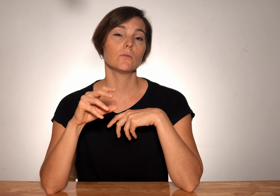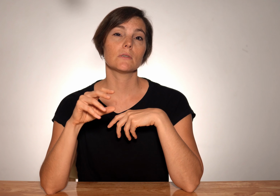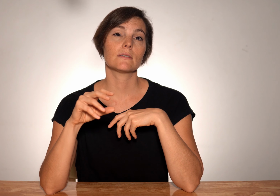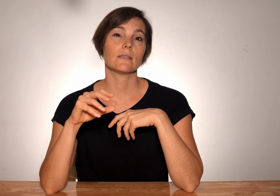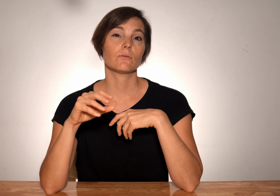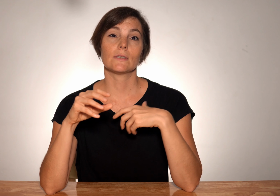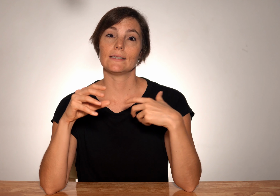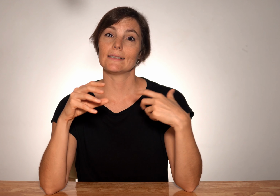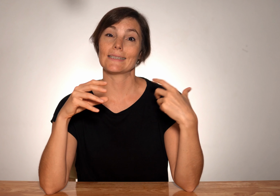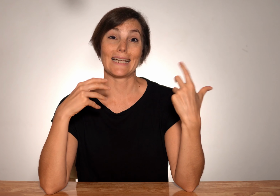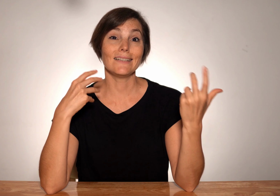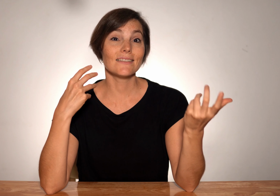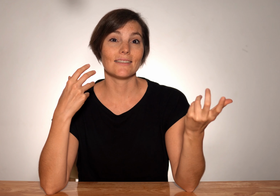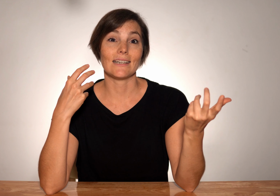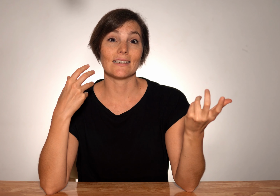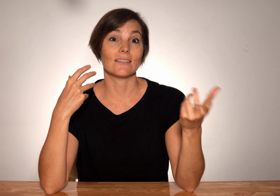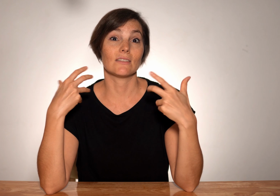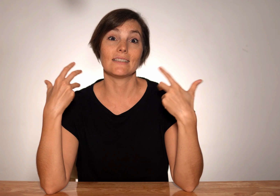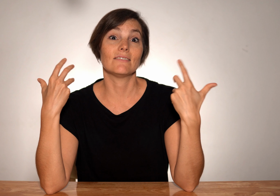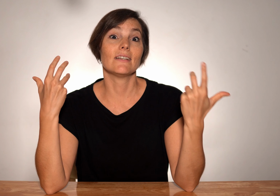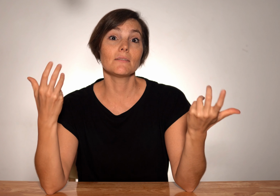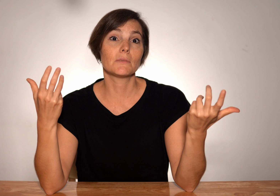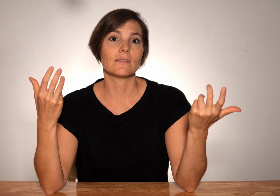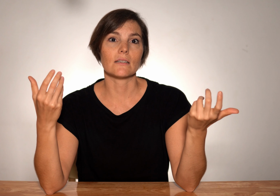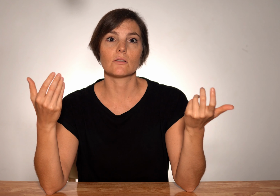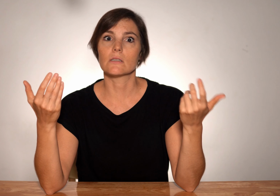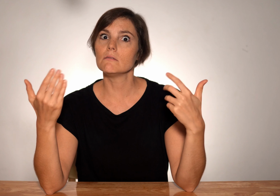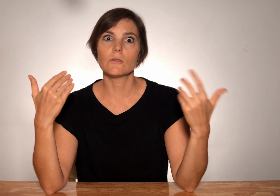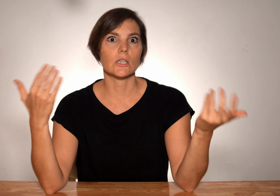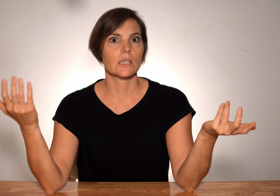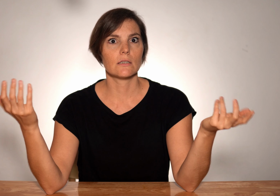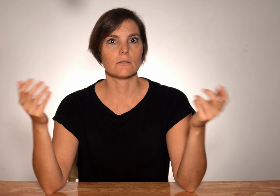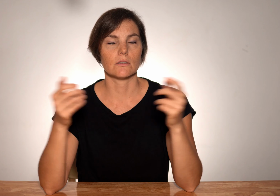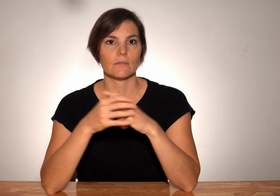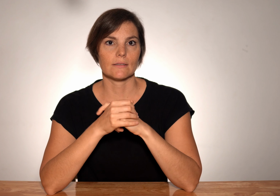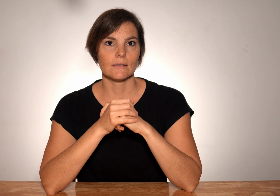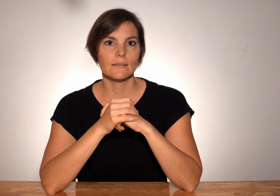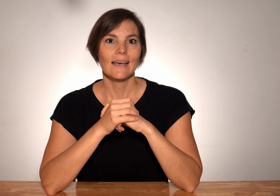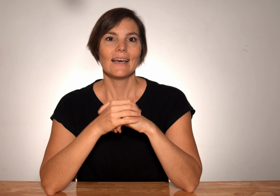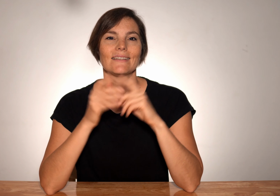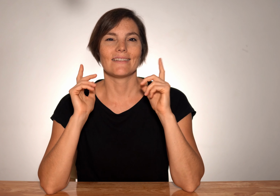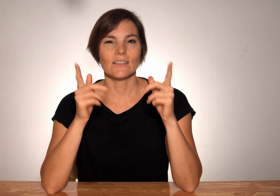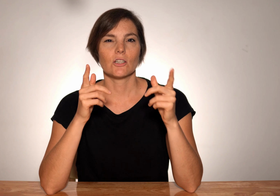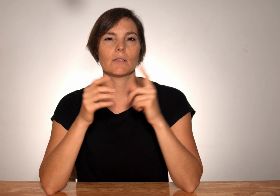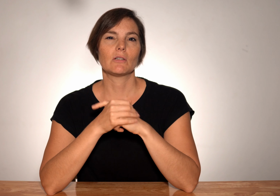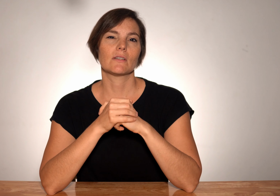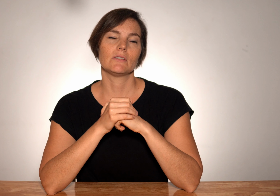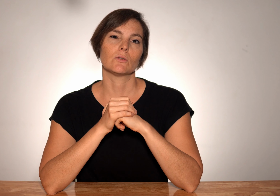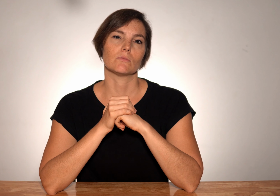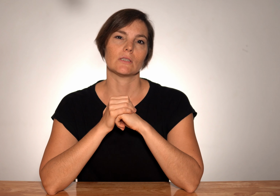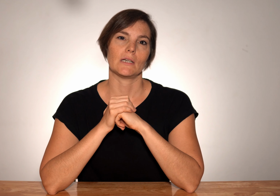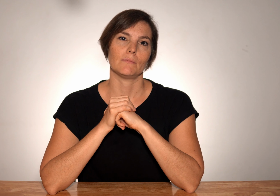übrigens jetzt für deine Geldanlage, also deine Investments aktuell gut oder schädlich oder sowas ist, dann schau dir mal unser Video zum Thema an.